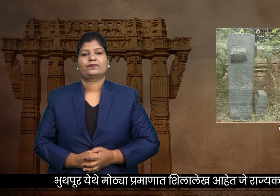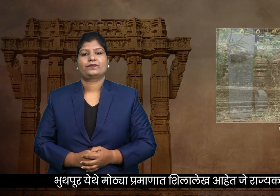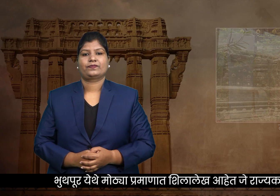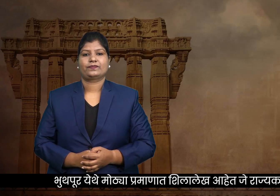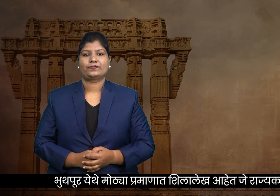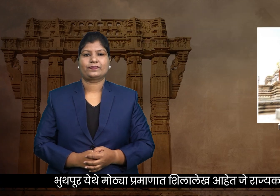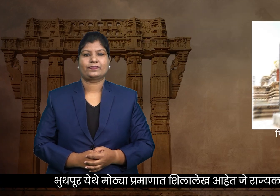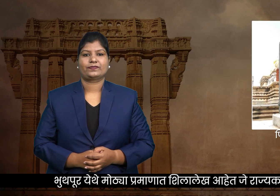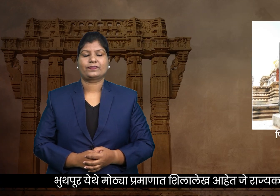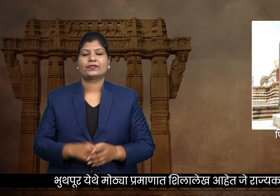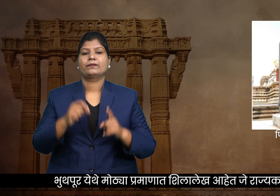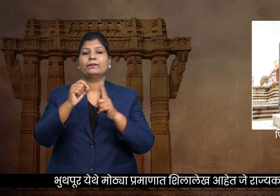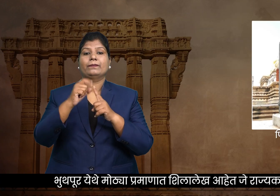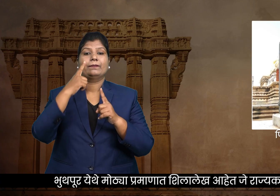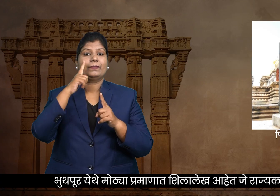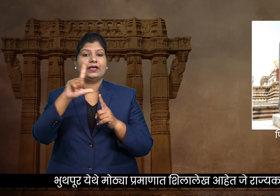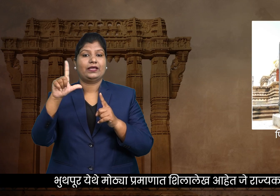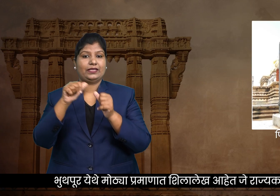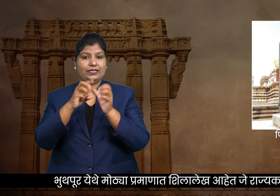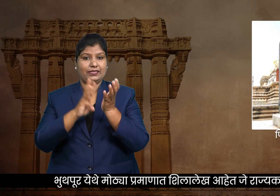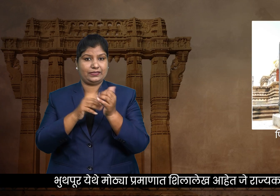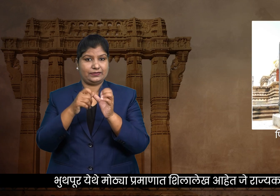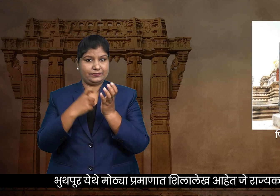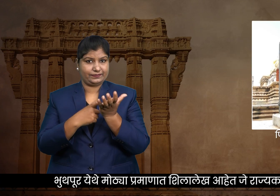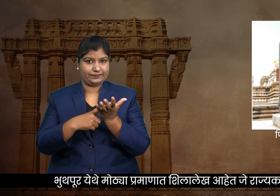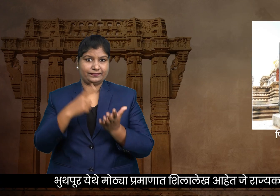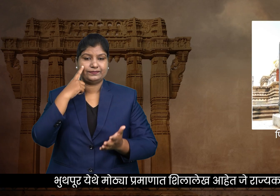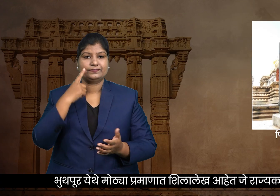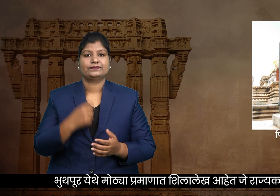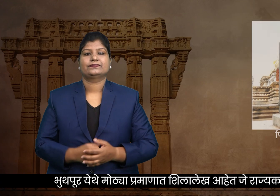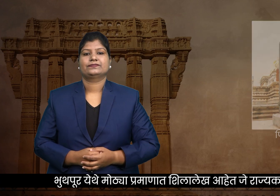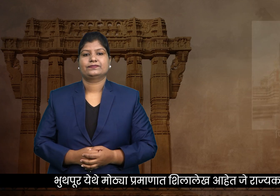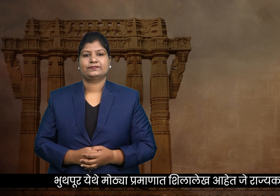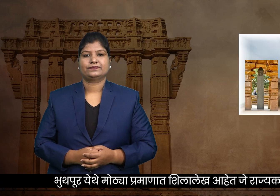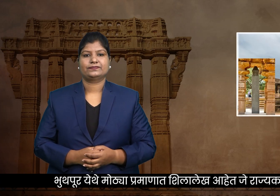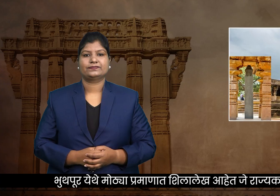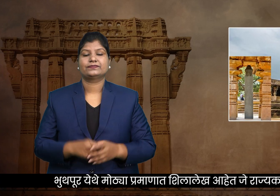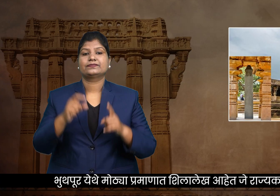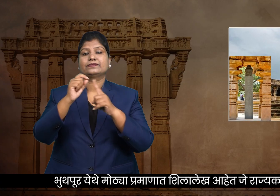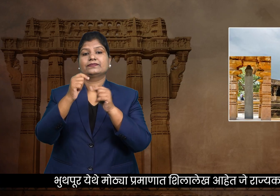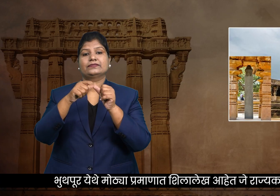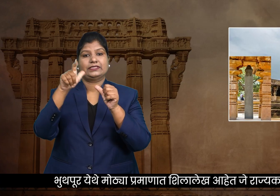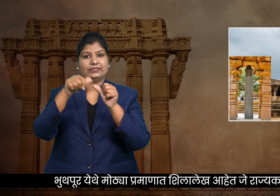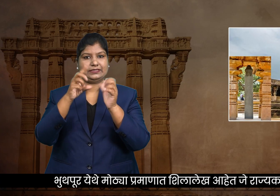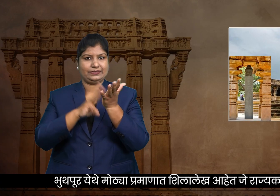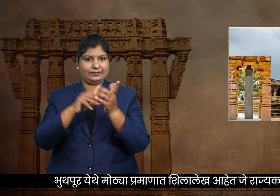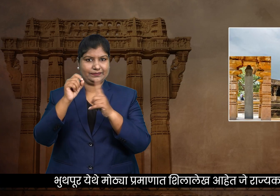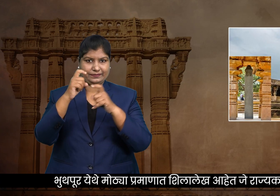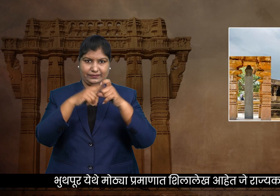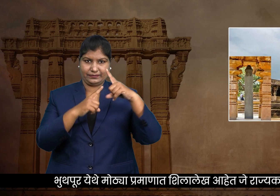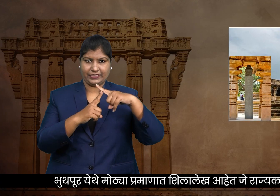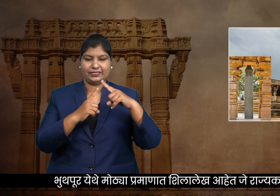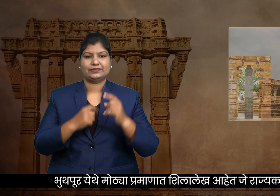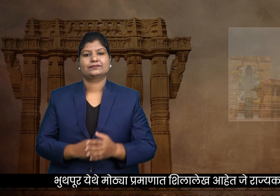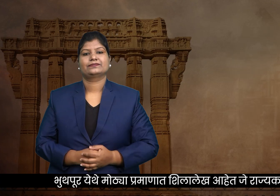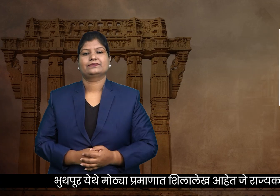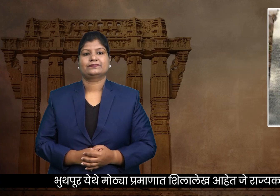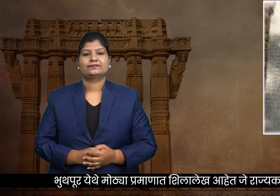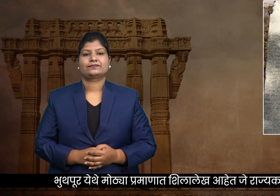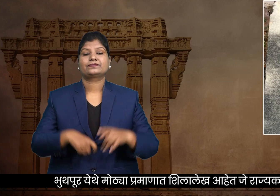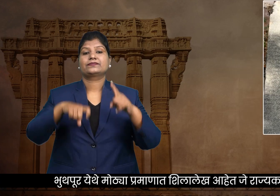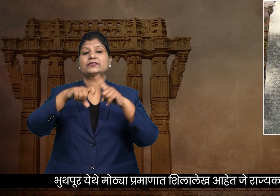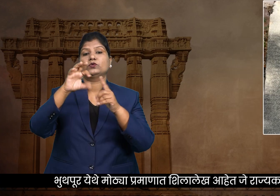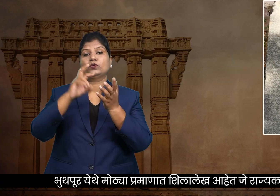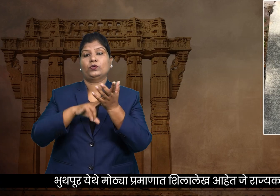मोठ्या प्रमाणात शिलालेख आहेत जे राज्यकर्ते, नेते, शेतकरी,